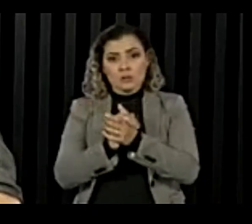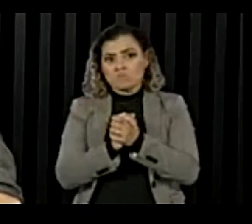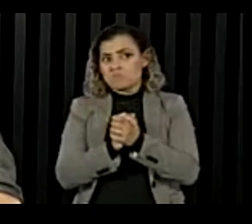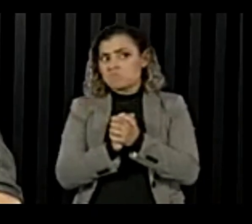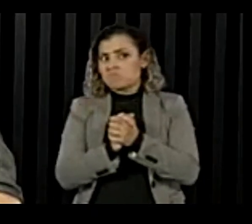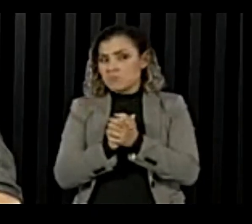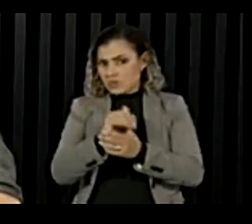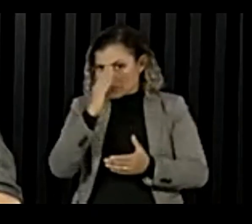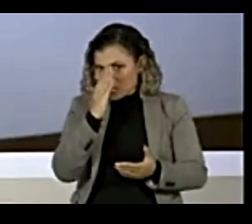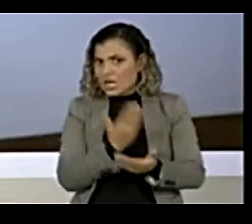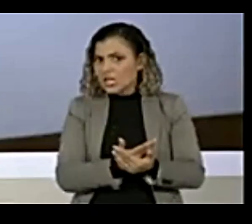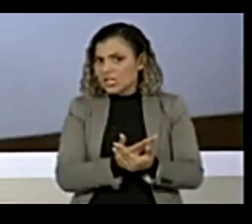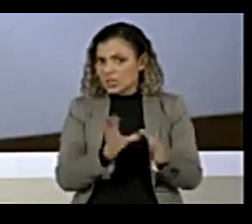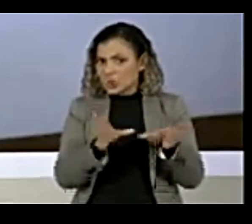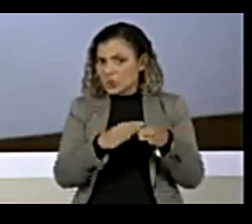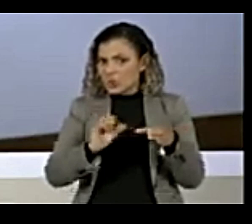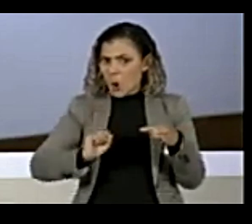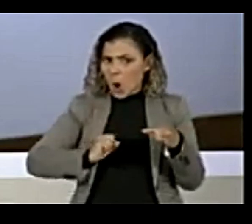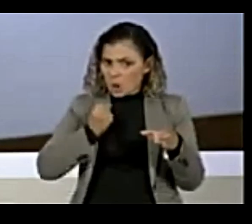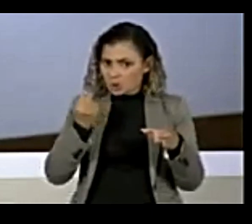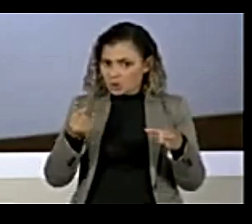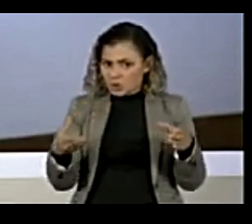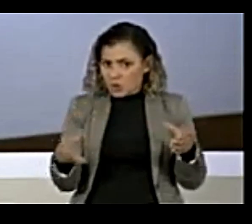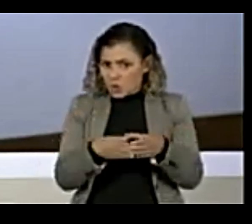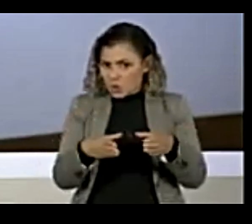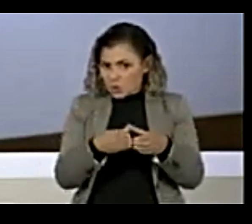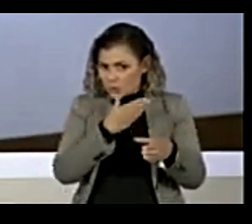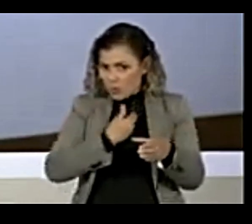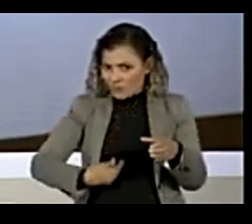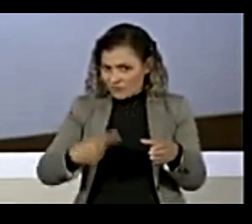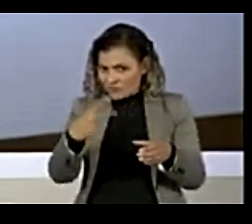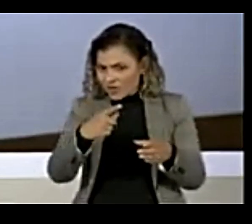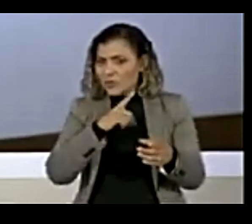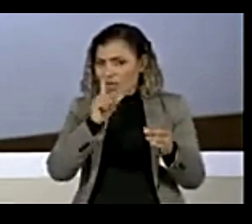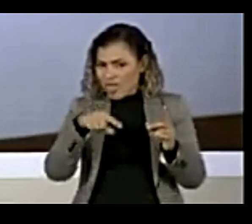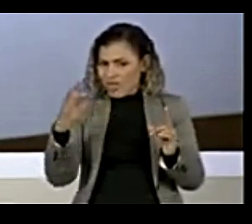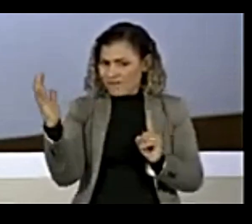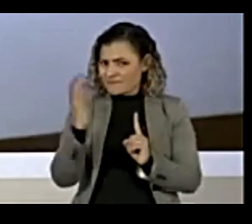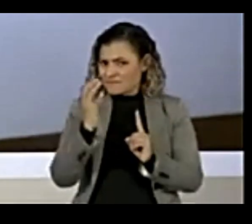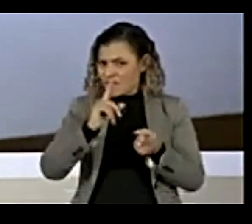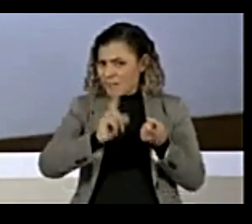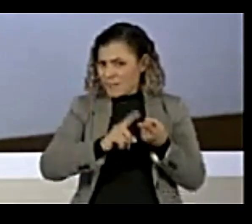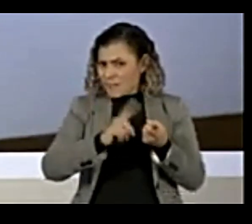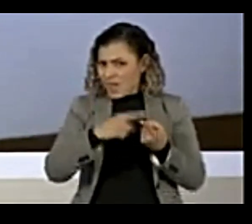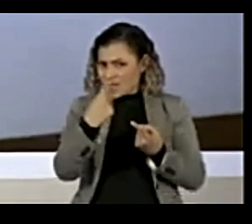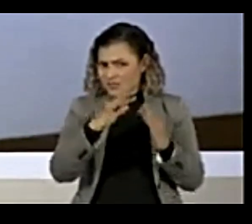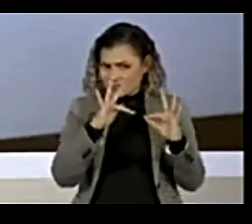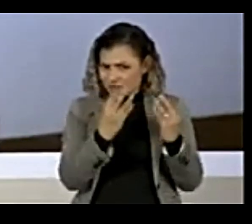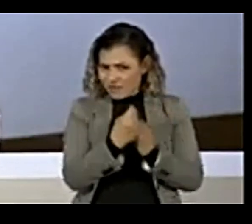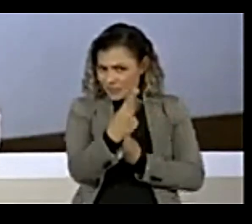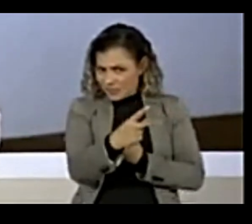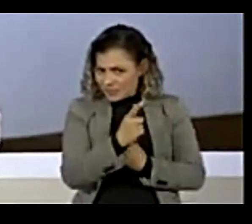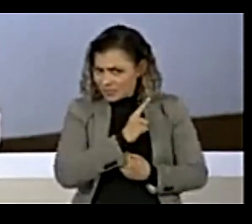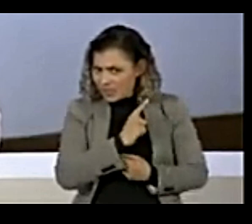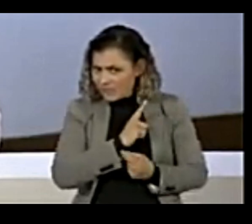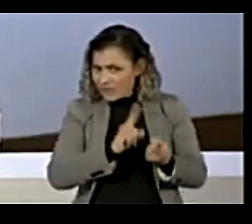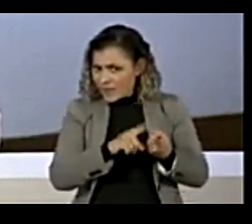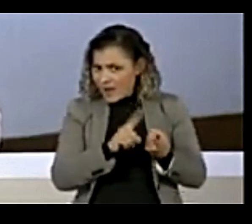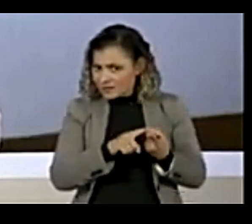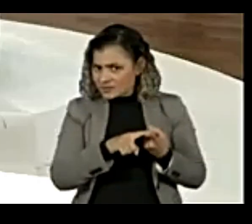que o gabinete do ódio do atual governo tem alguma relação com as ameaças que você e sua família sofreram.